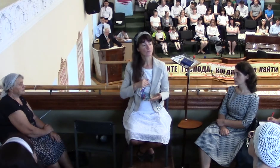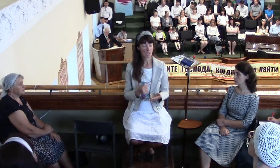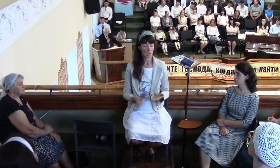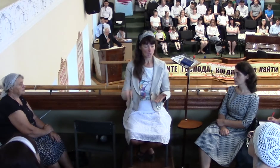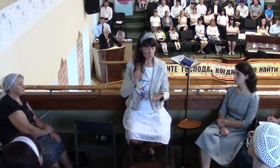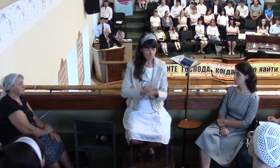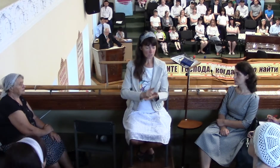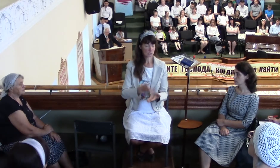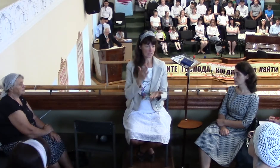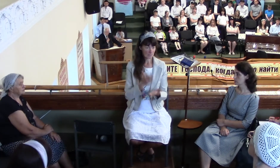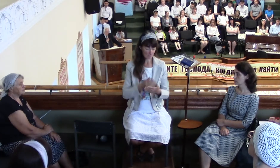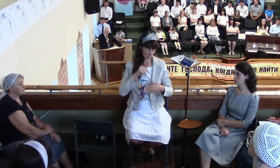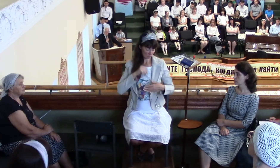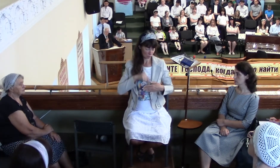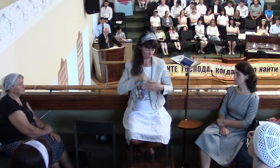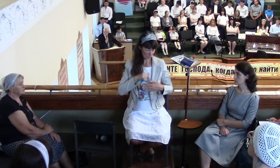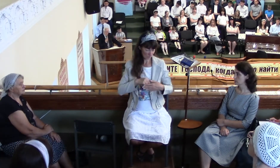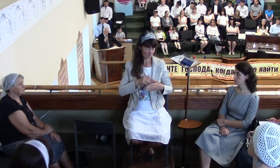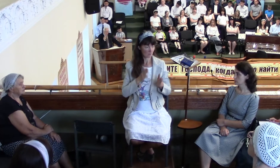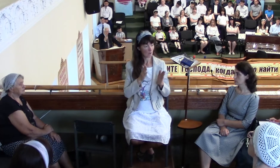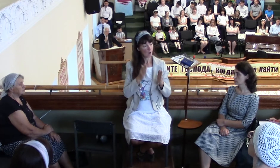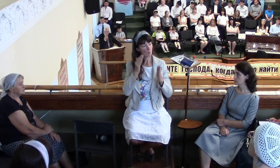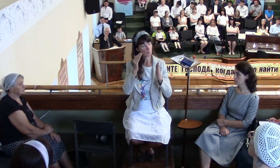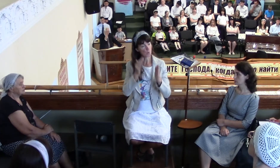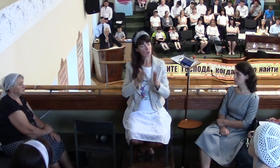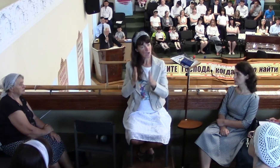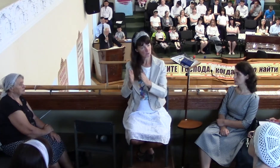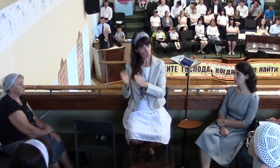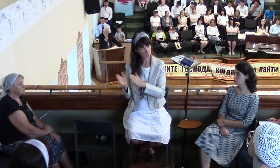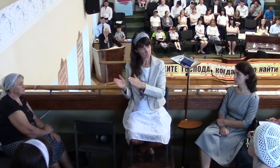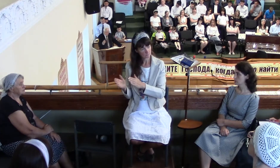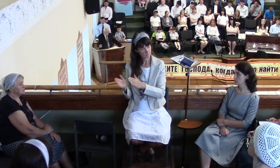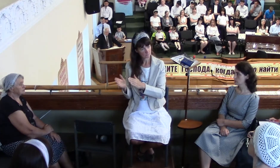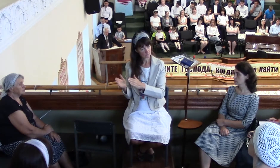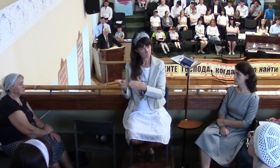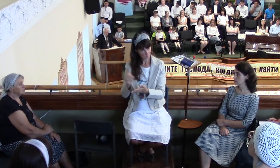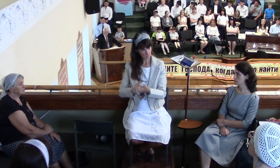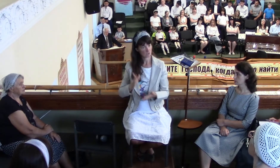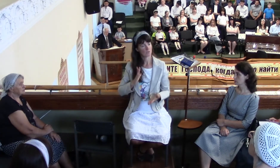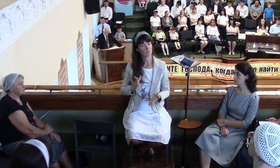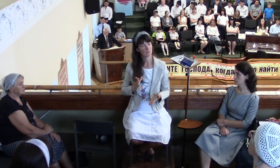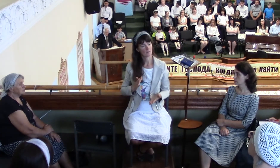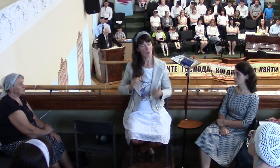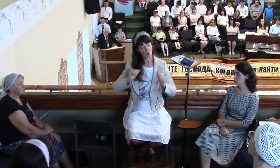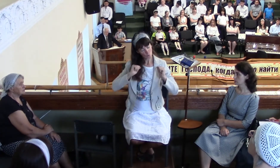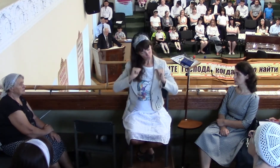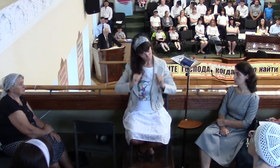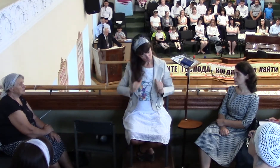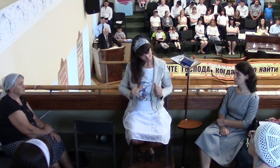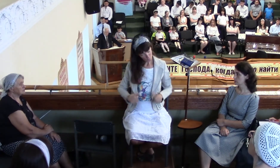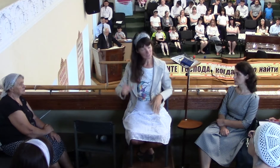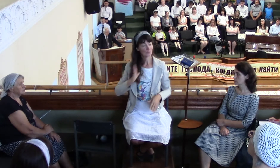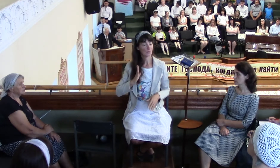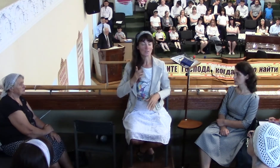порядок. Мы должны быть сегодня успокоены в Господе кровью Христа. Я должен